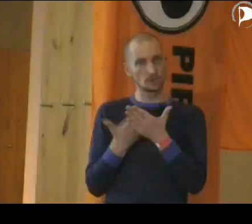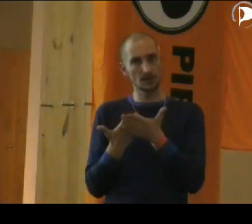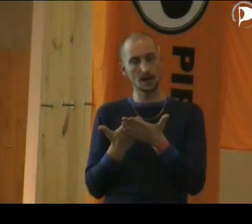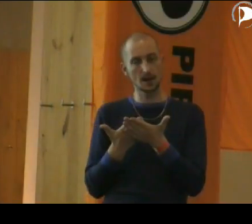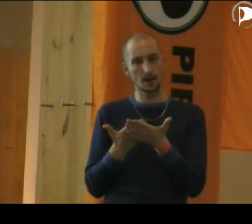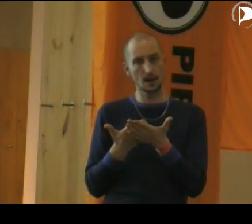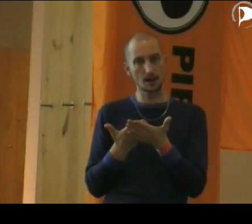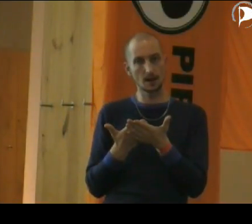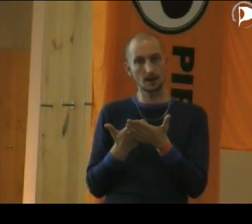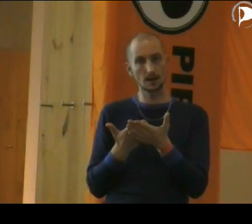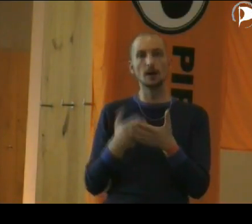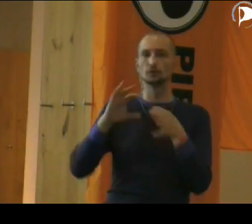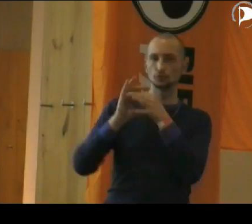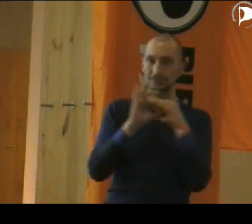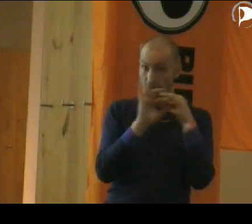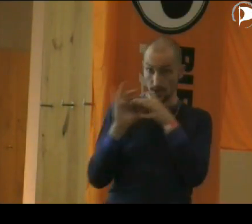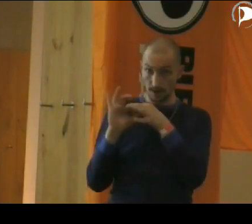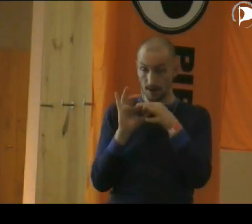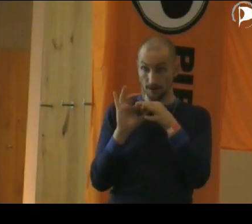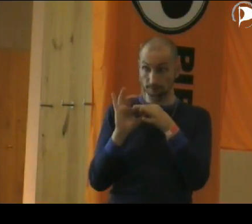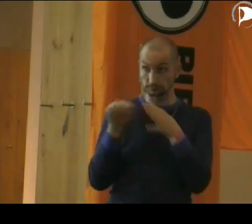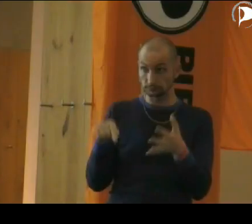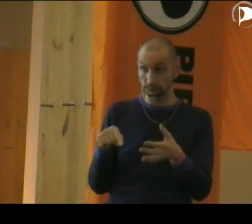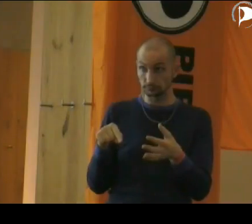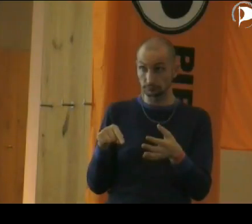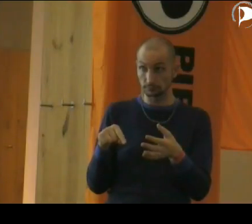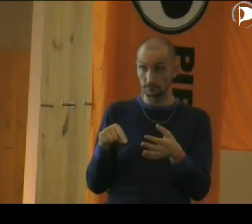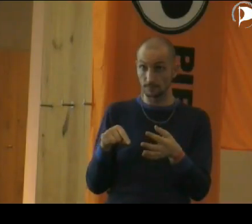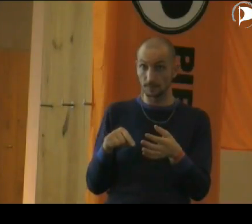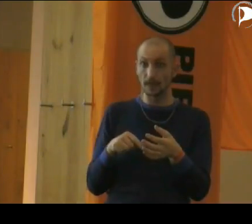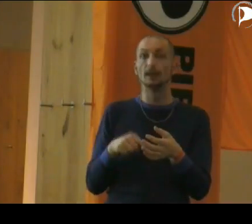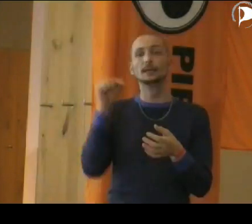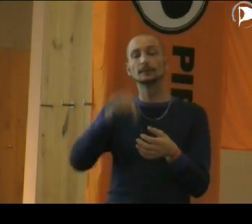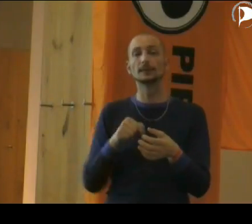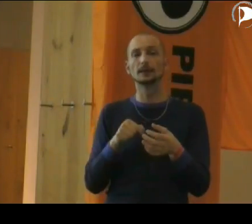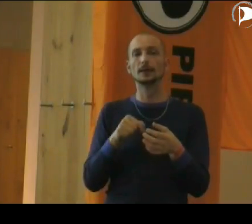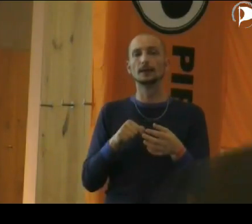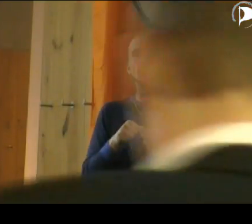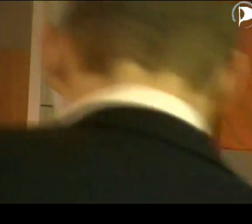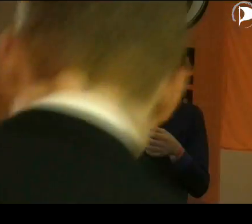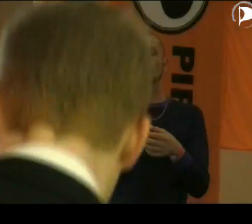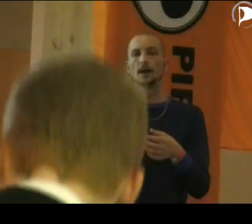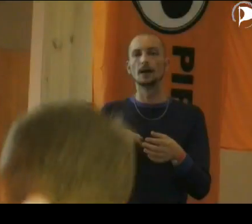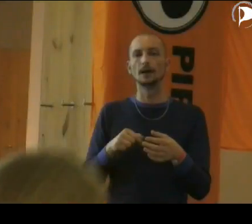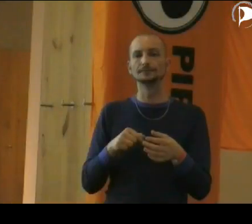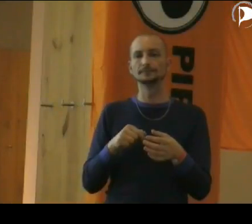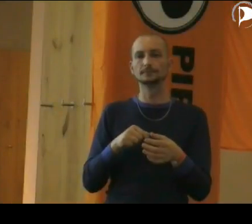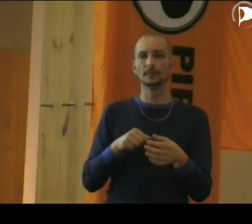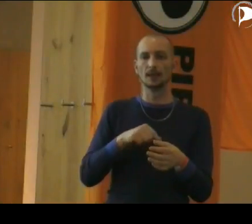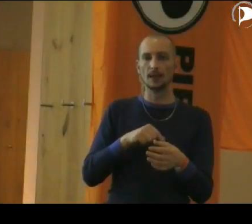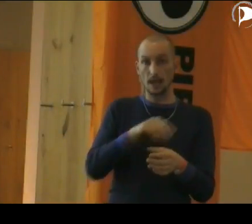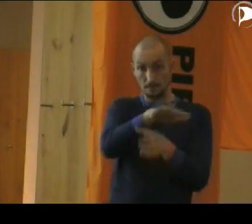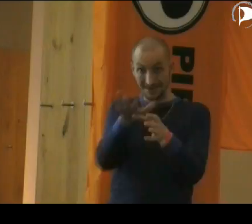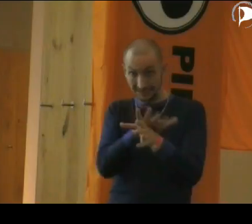im zuge dessen dass ich folge erstmalig sollte habe ich die